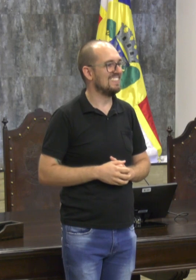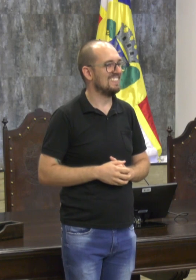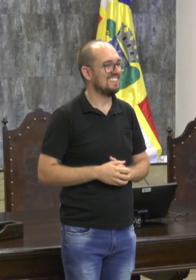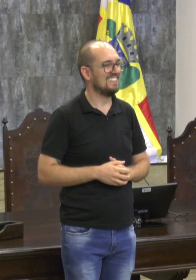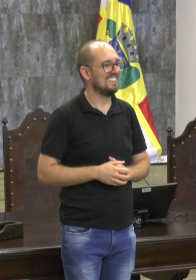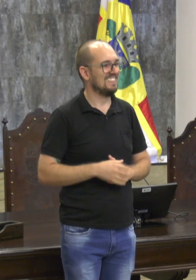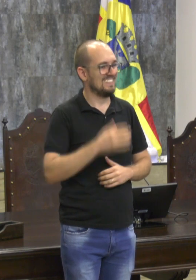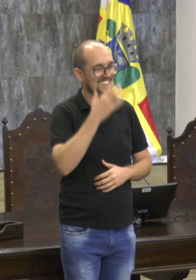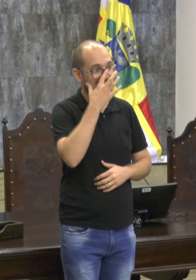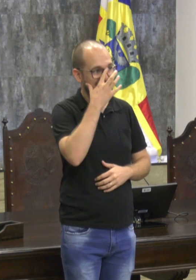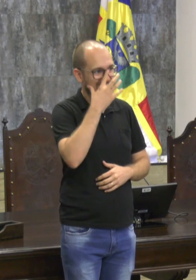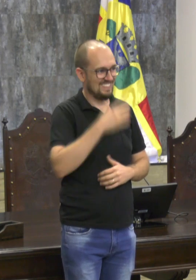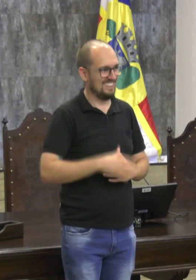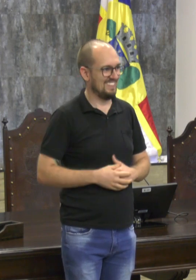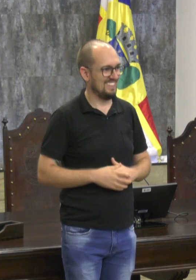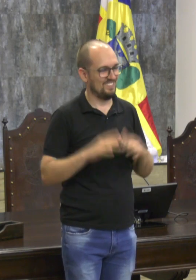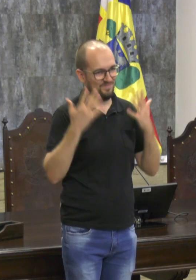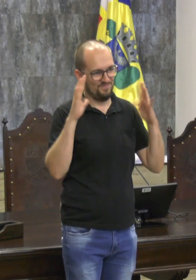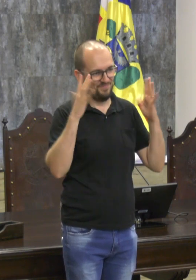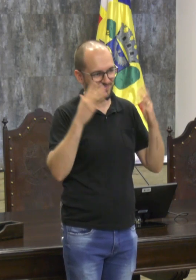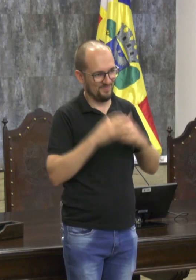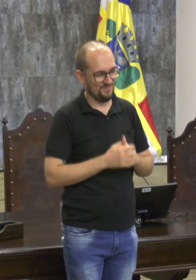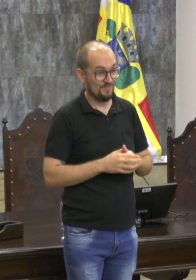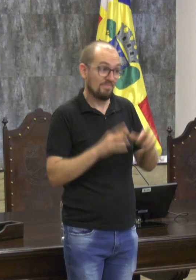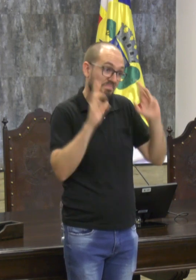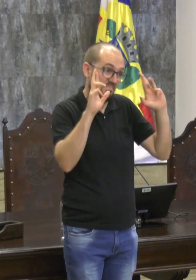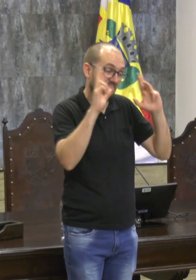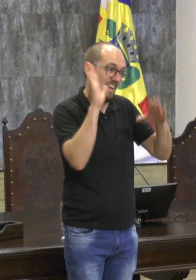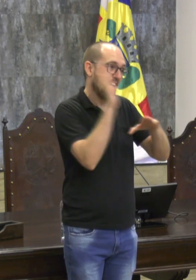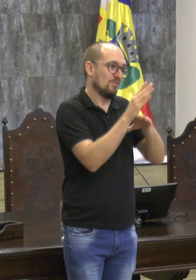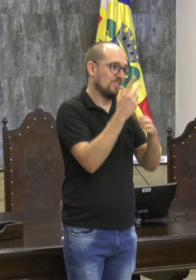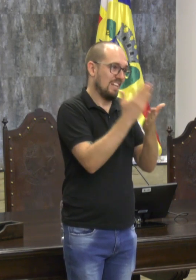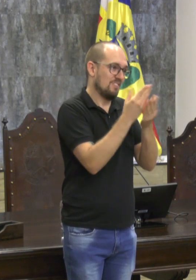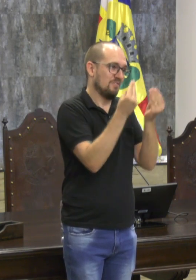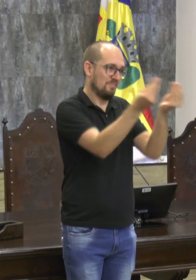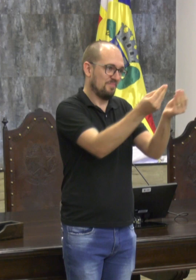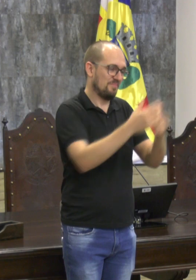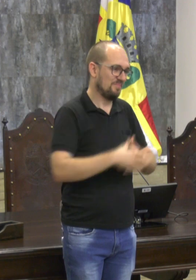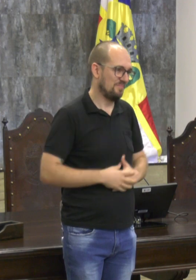mão, Natália. E parabéns. Desejo que possa auxiliar também, Natália,